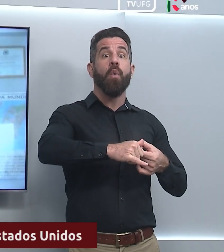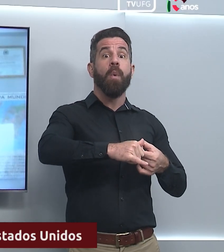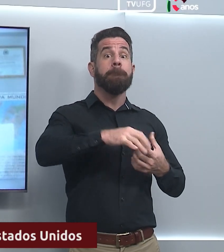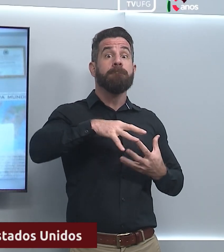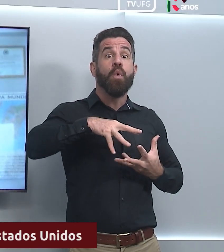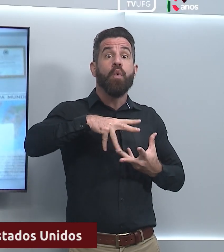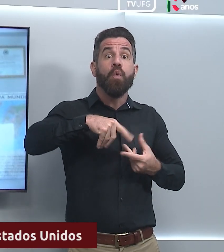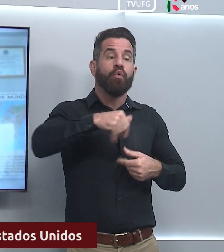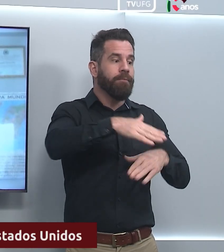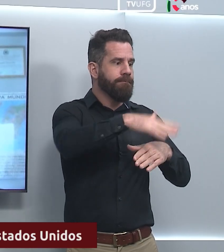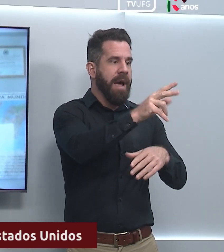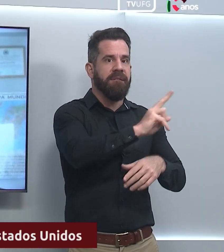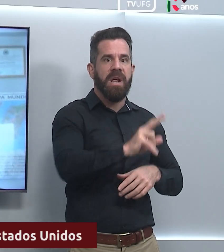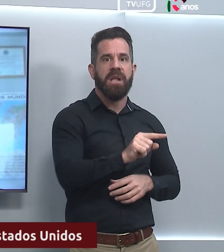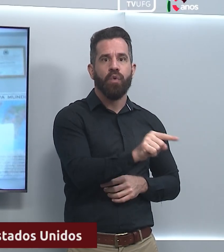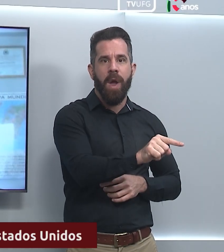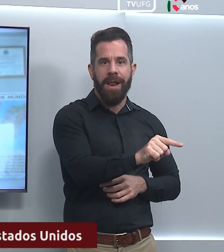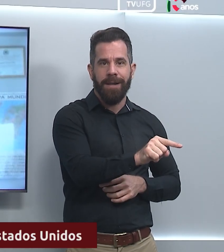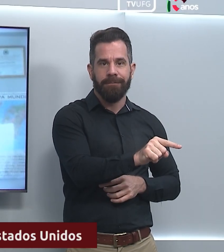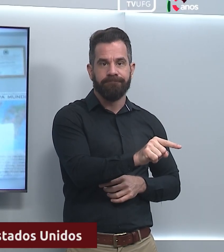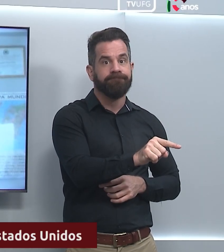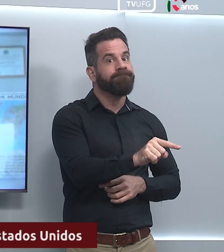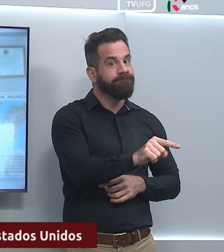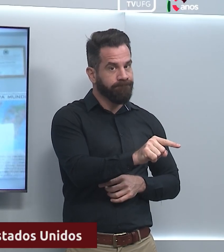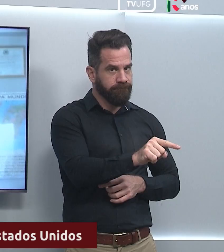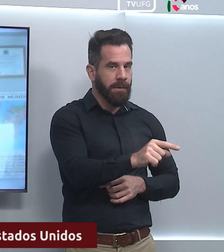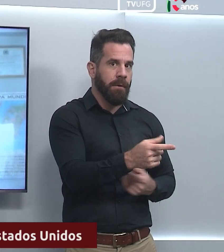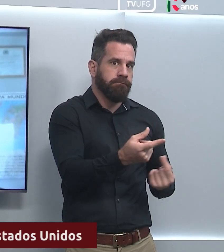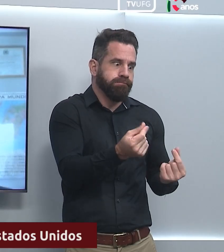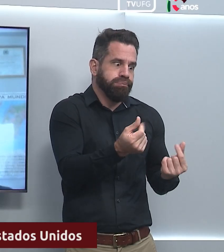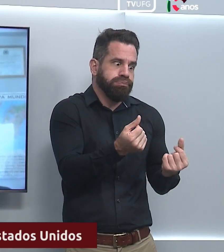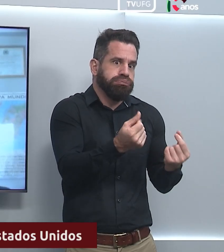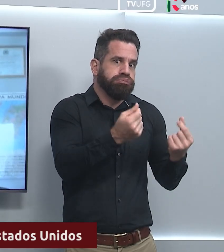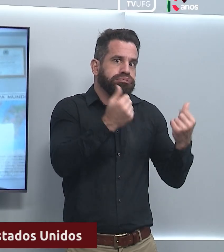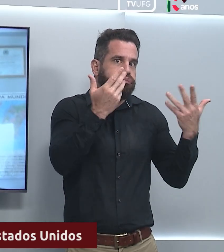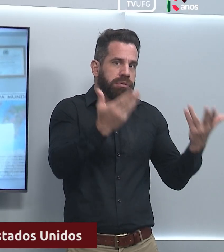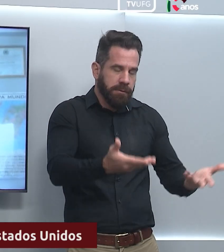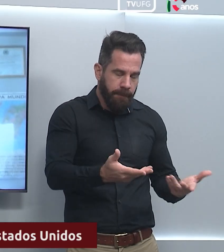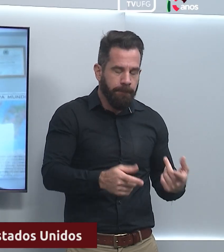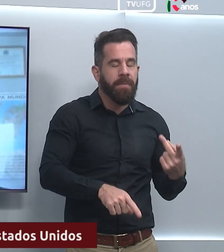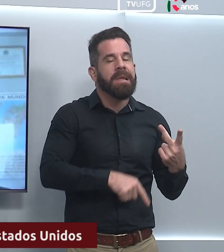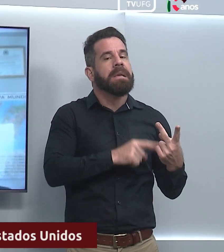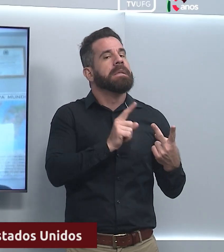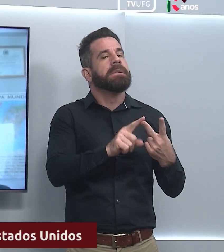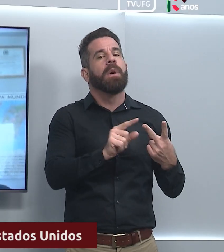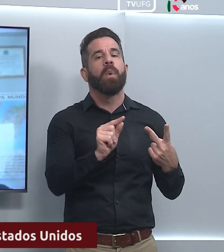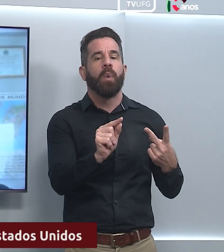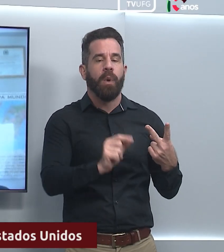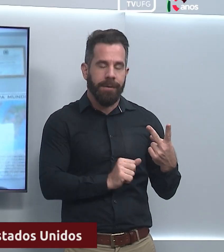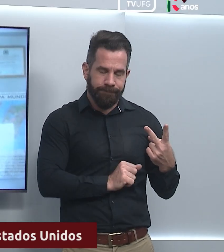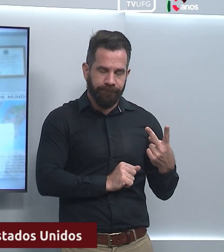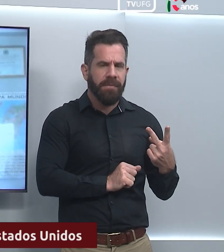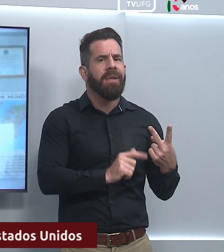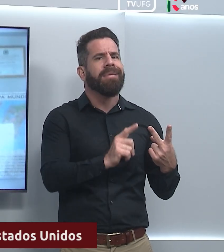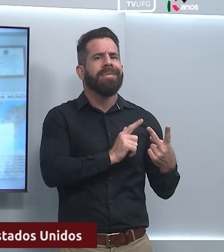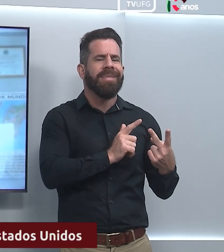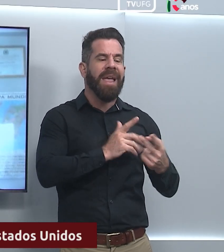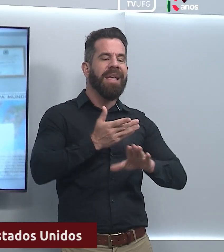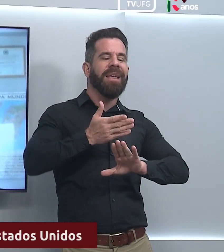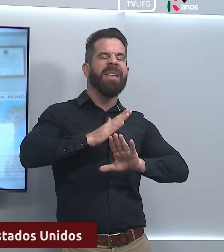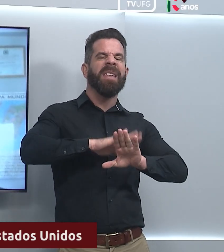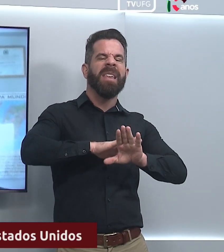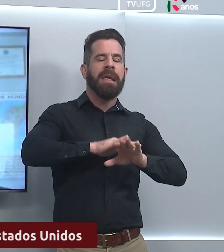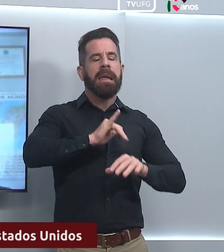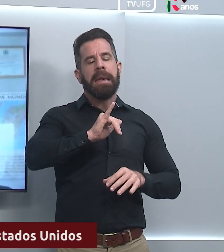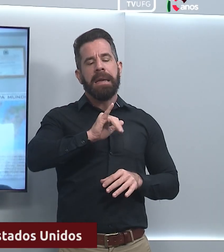fator importante. O segundo fator é que há uma disputa ideológica